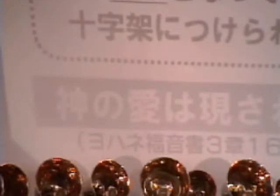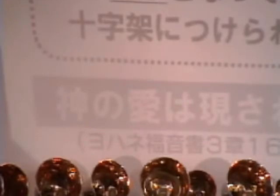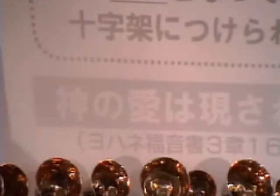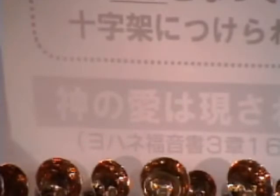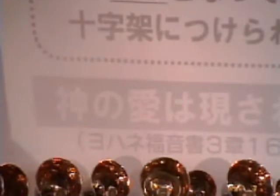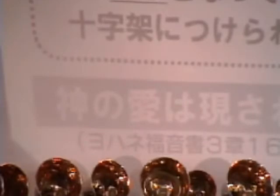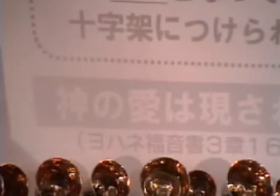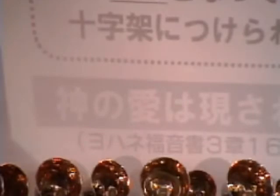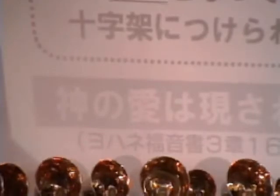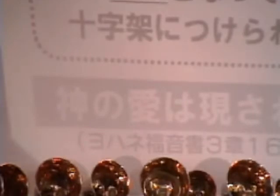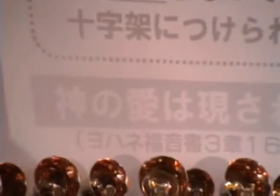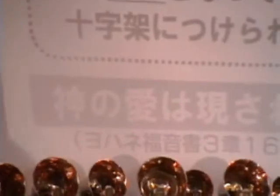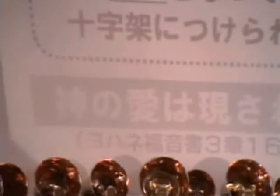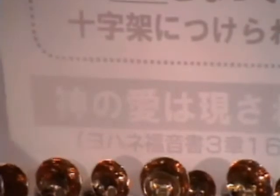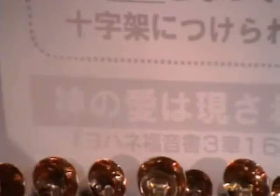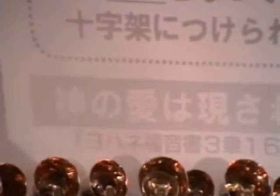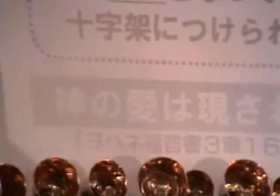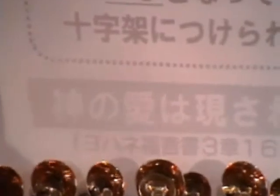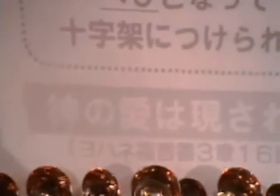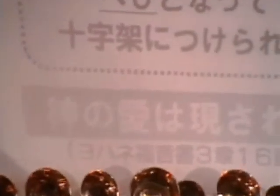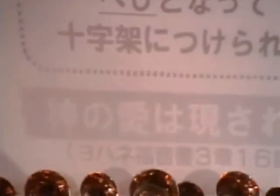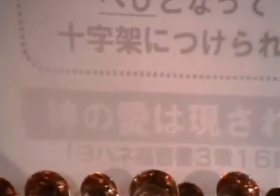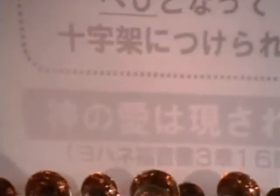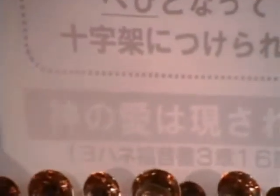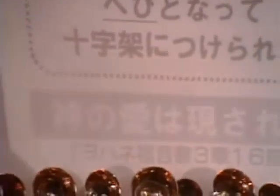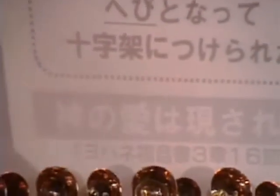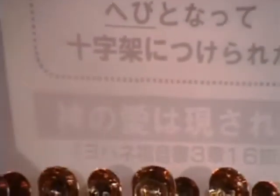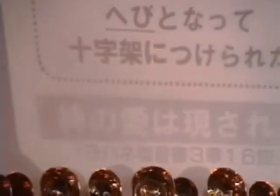か。モーセが指導者でありました。